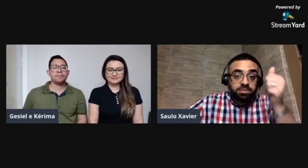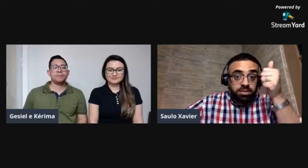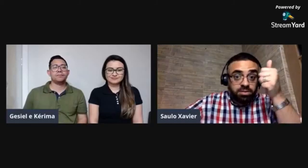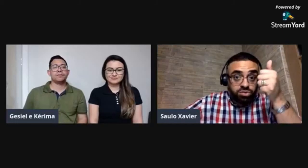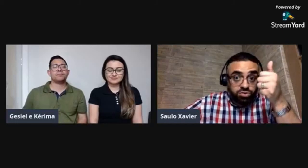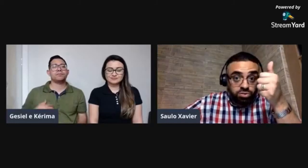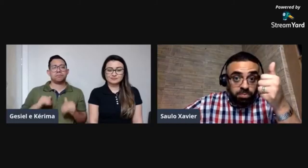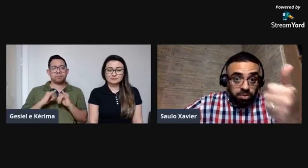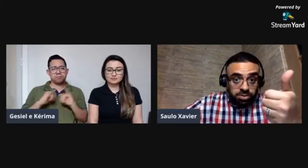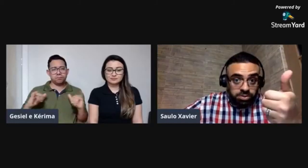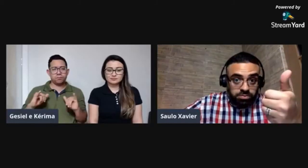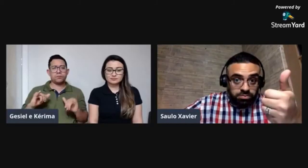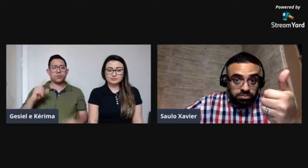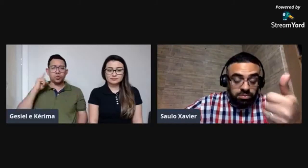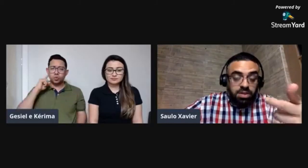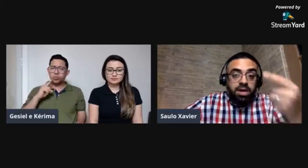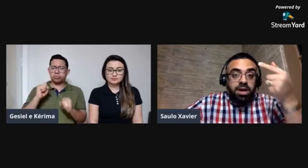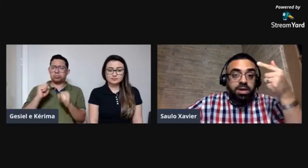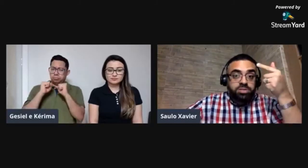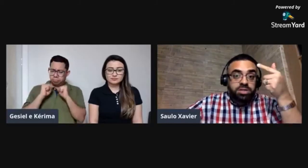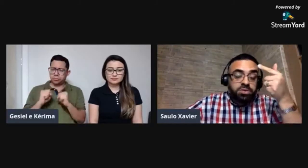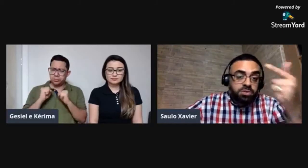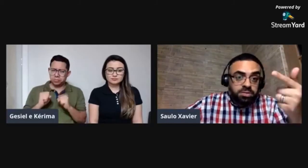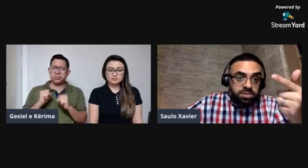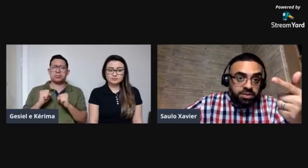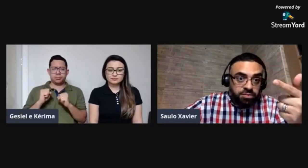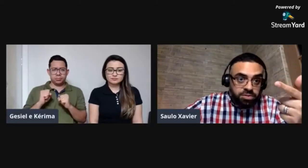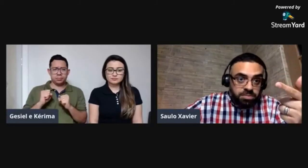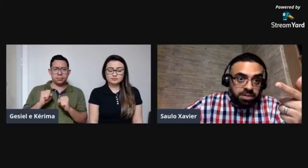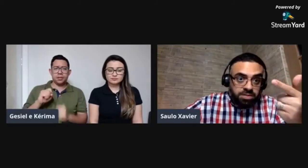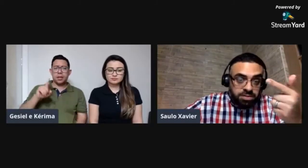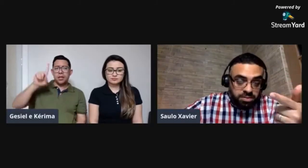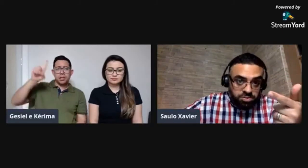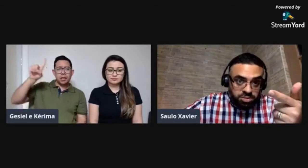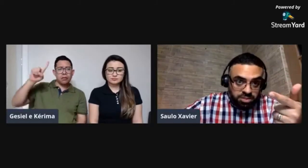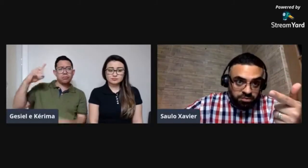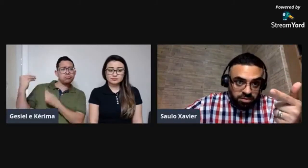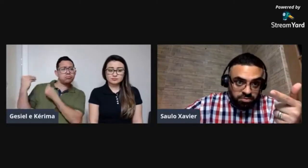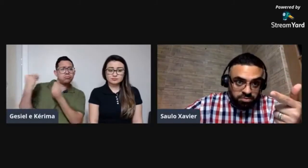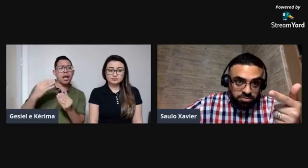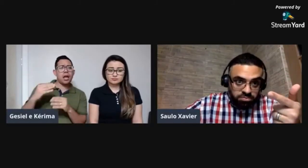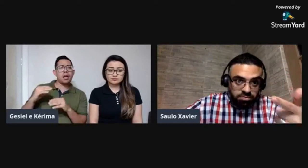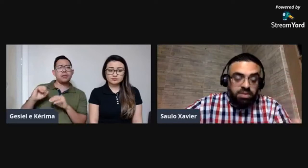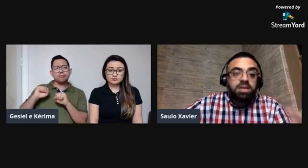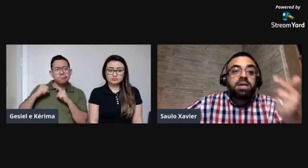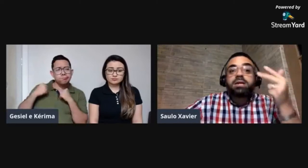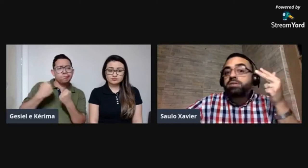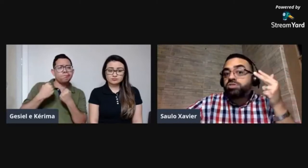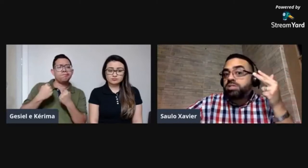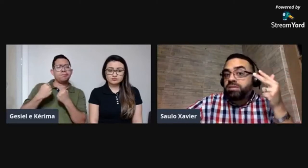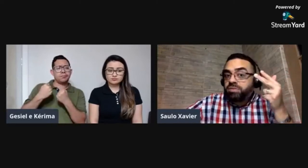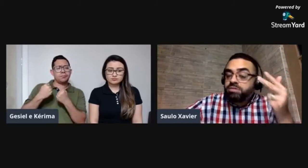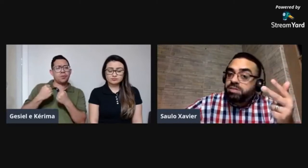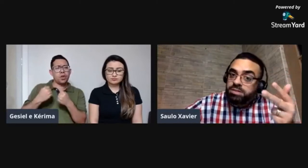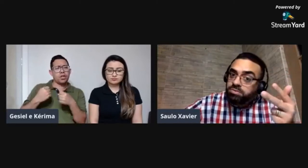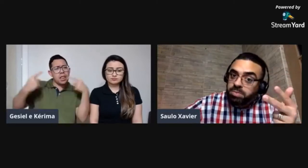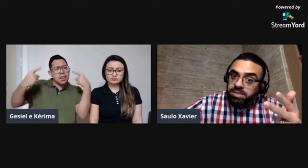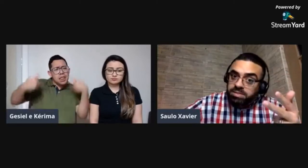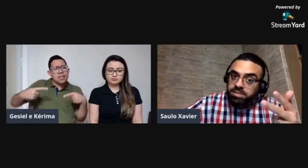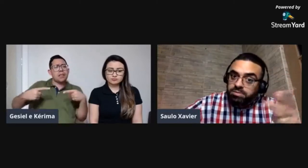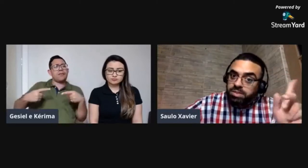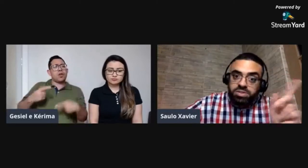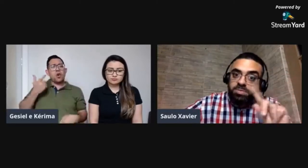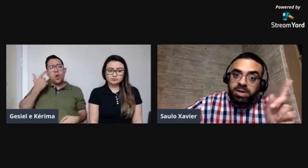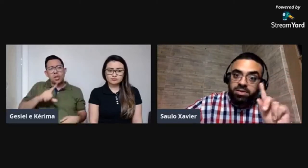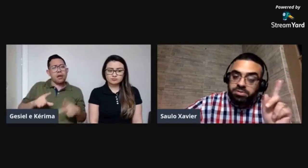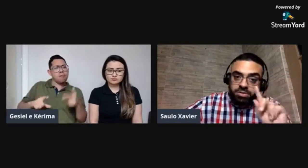palavra. Surdo pode. É o Senhor que nos dá força para vencer os desafios. E os desafios que são no